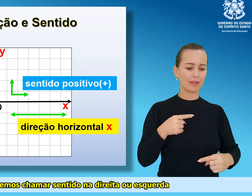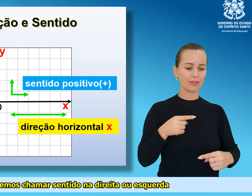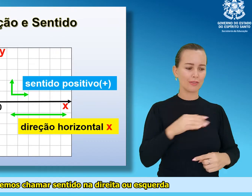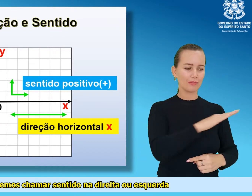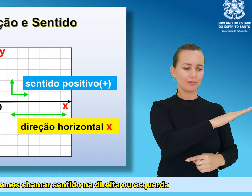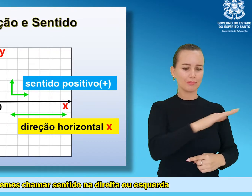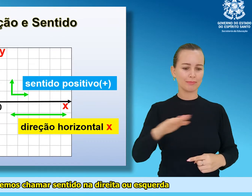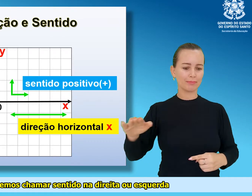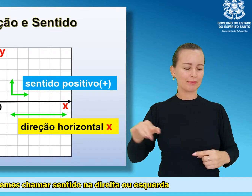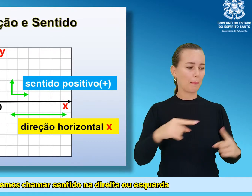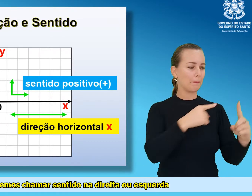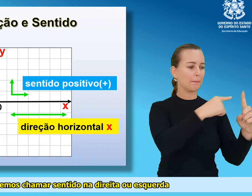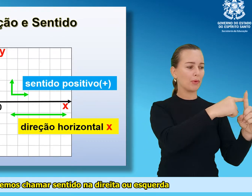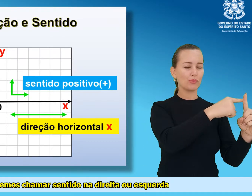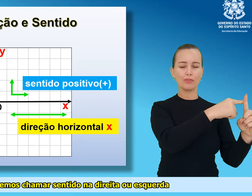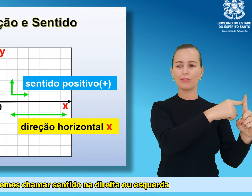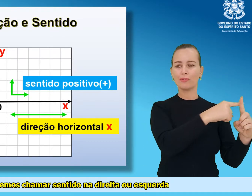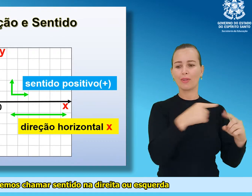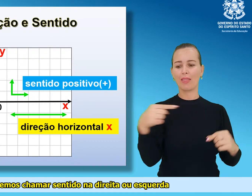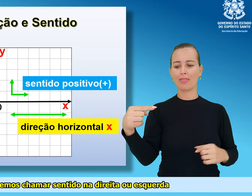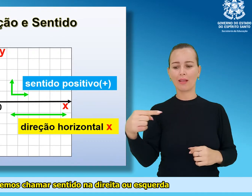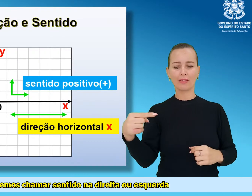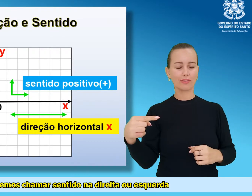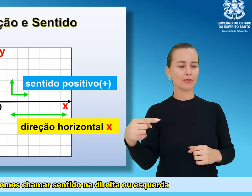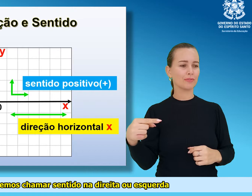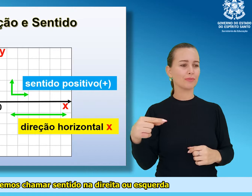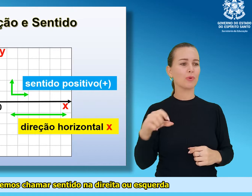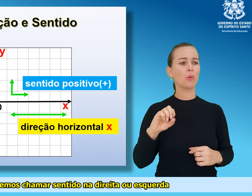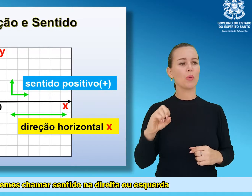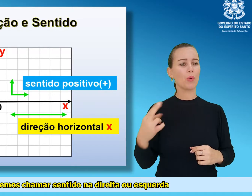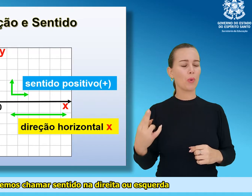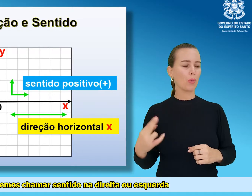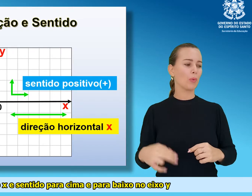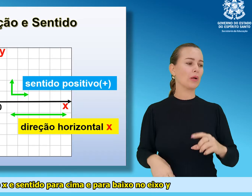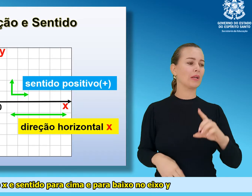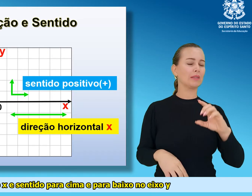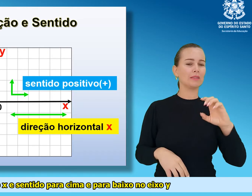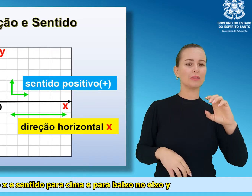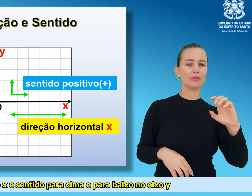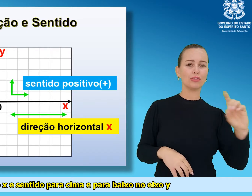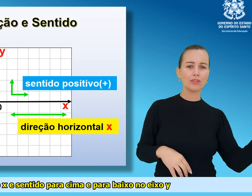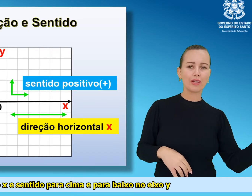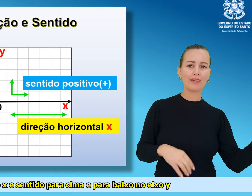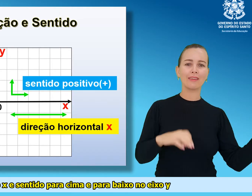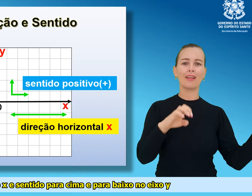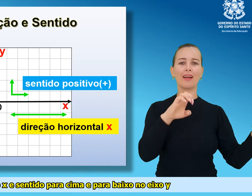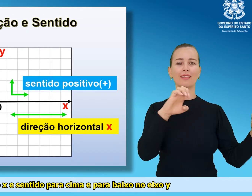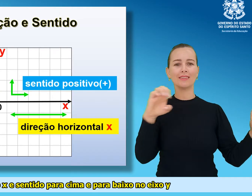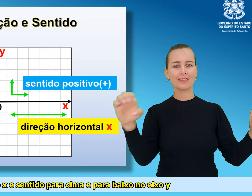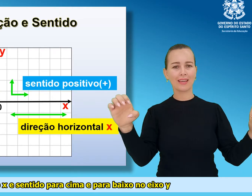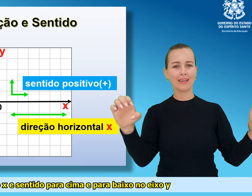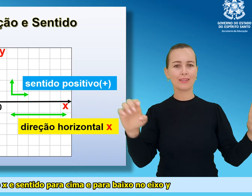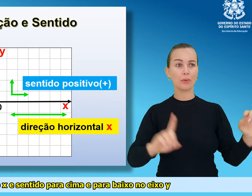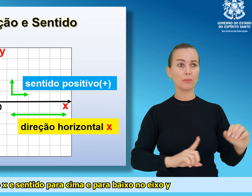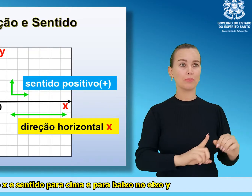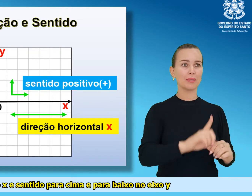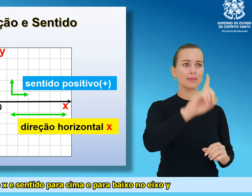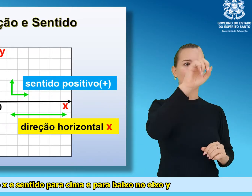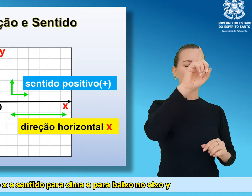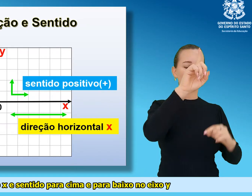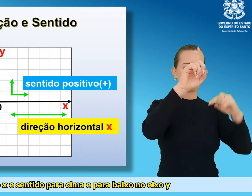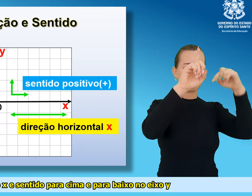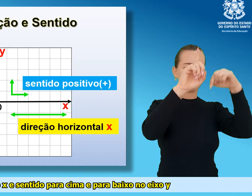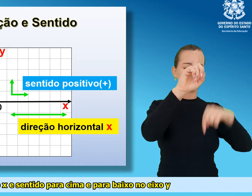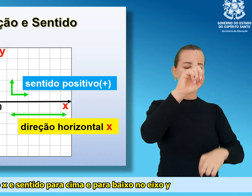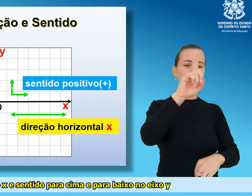Ou podemos chamar sentido na direita ou esquerda no eixo x e sentido para